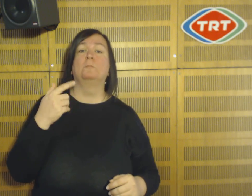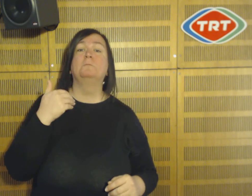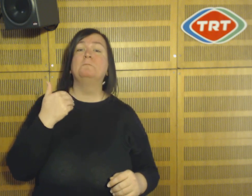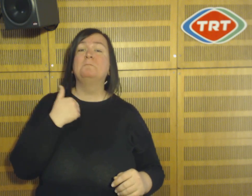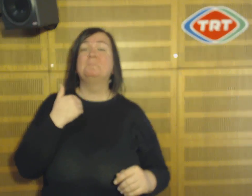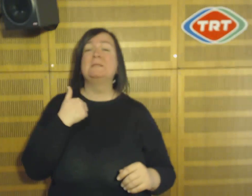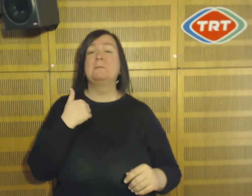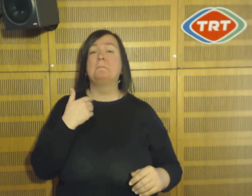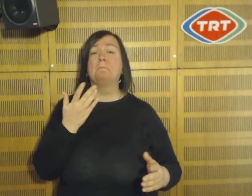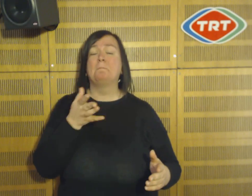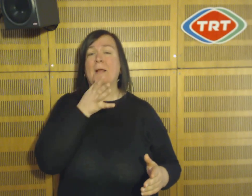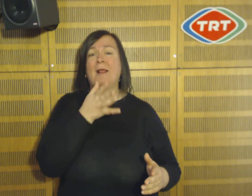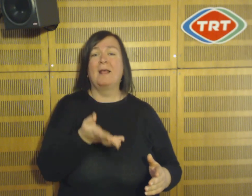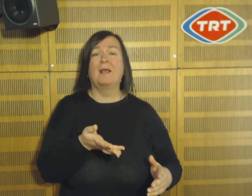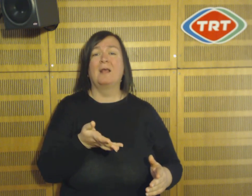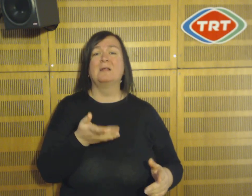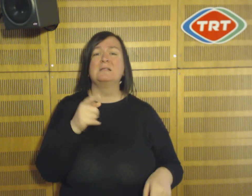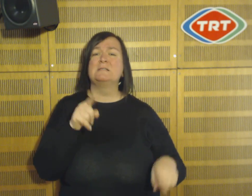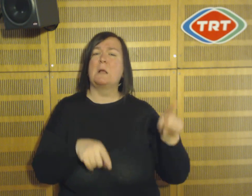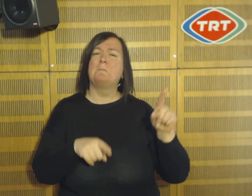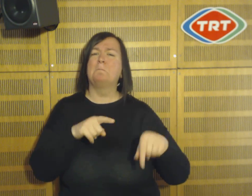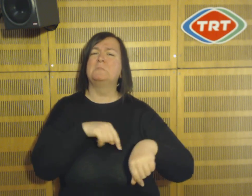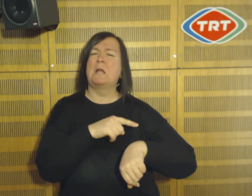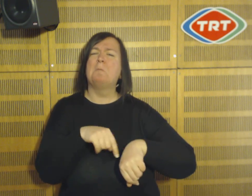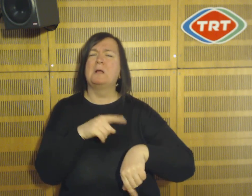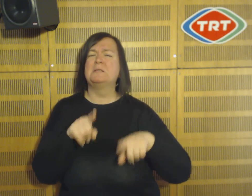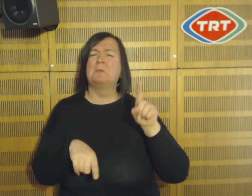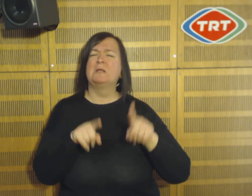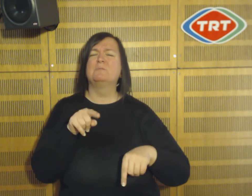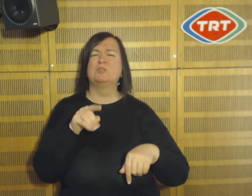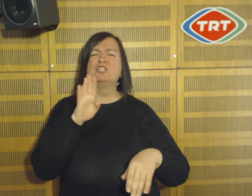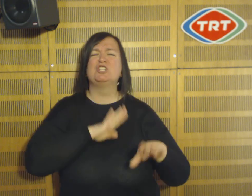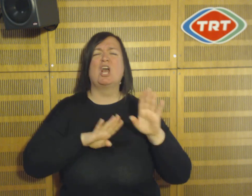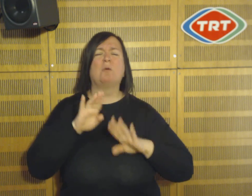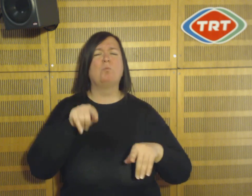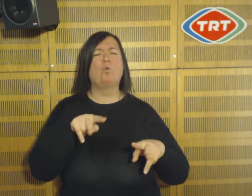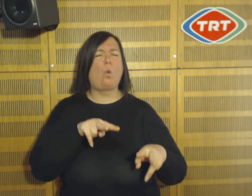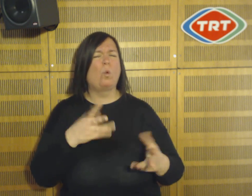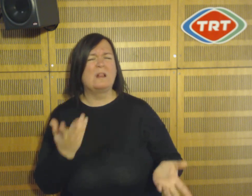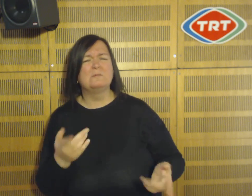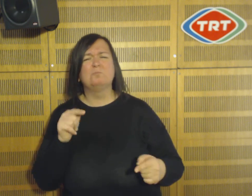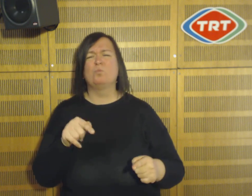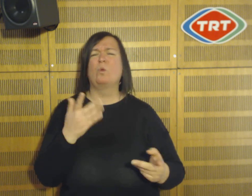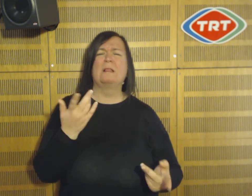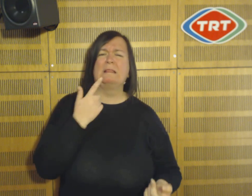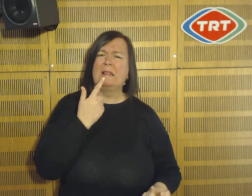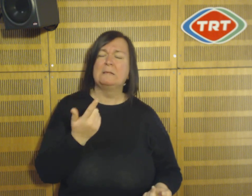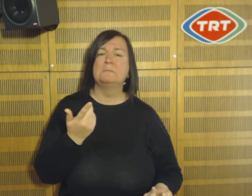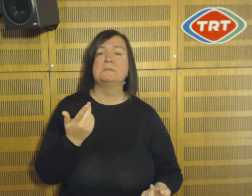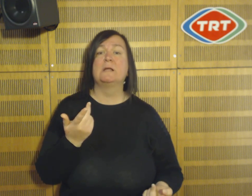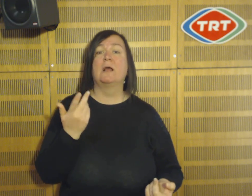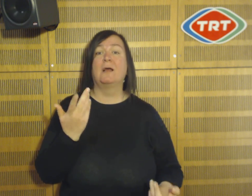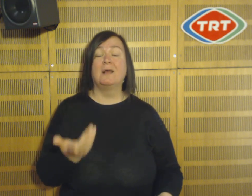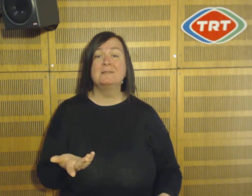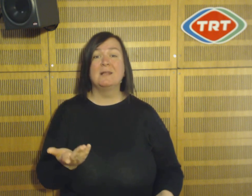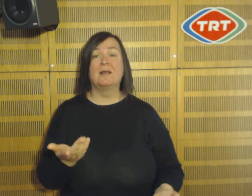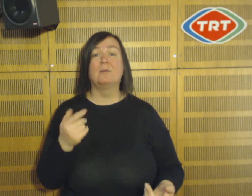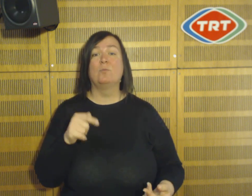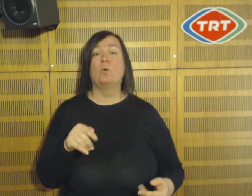hani Eee zaman zaman şikayet ettiğimiz işte Bu Yollar nasıl böyle şu nasıl böyle dediğimiz şeyler Aslında bu kampanya